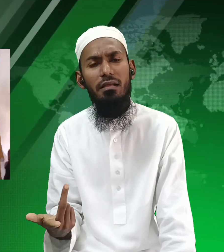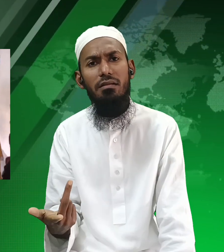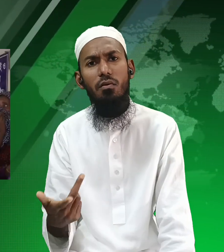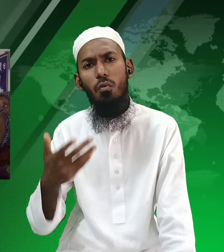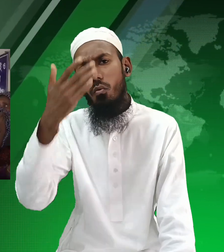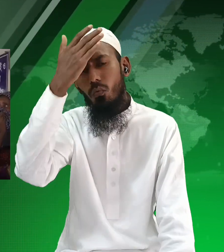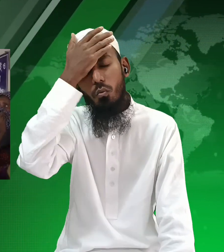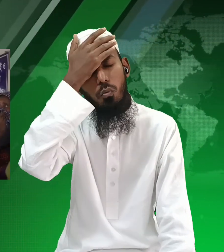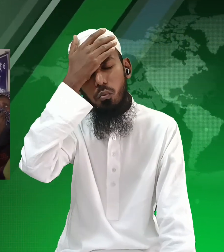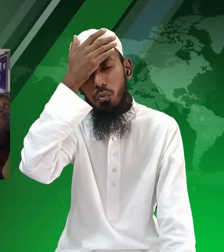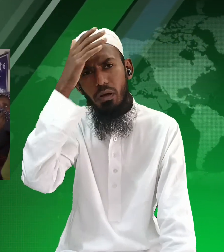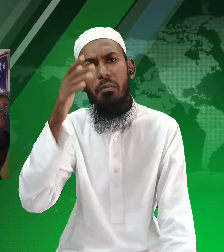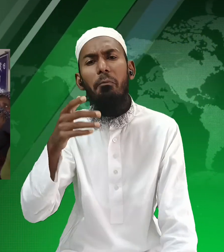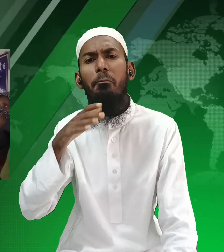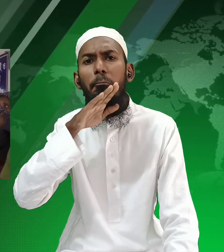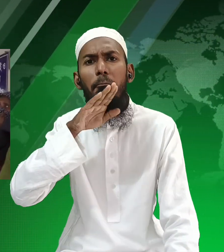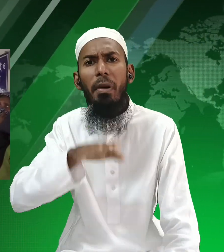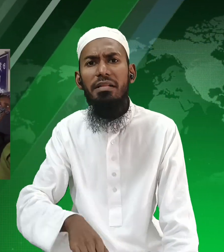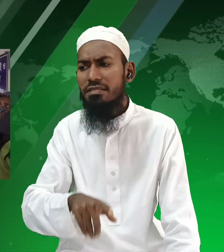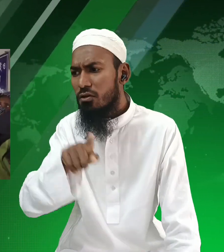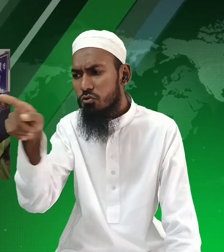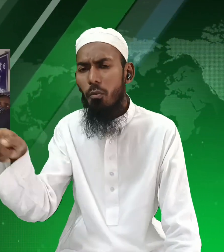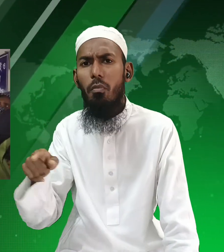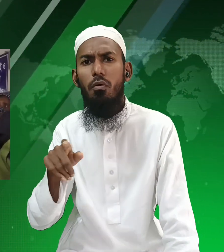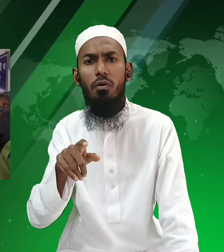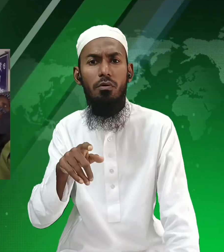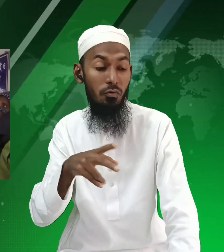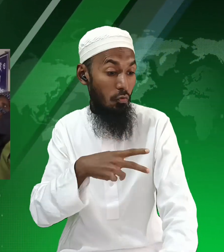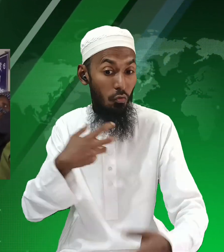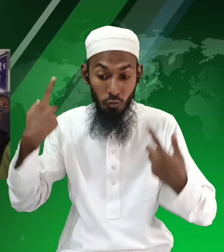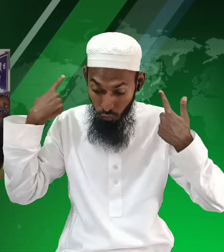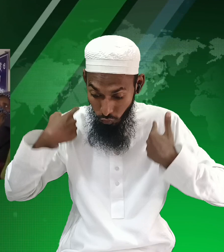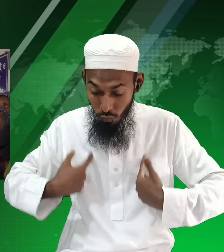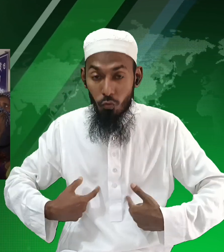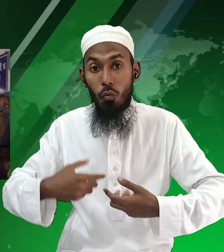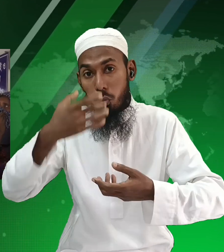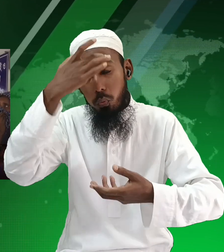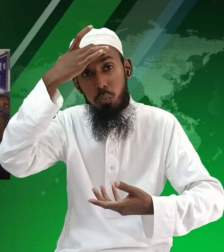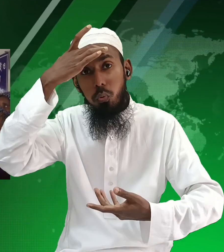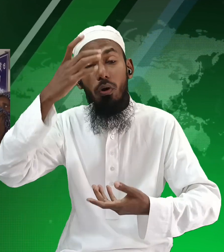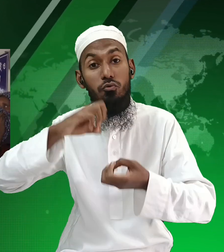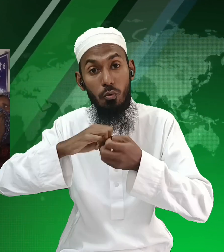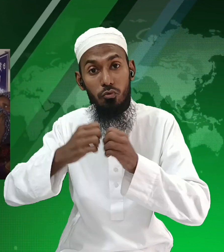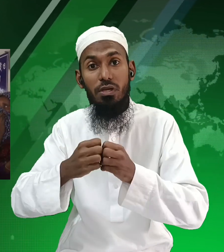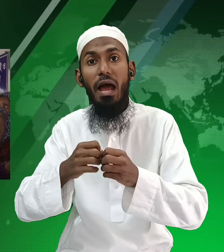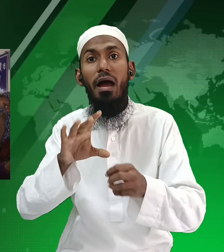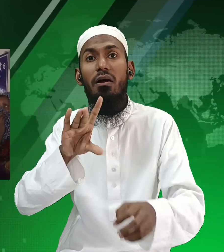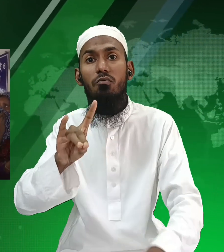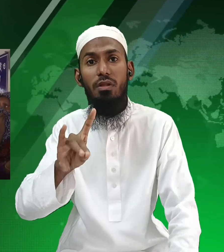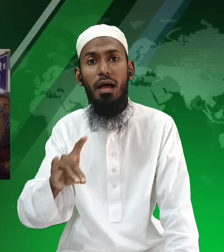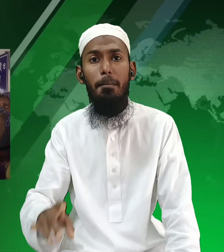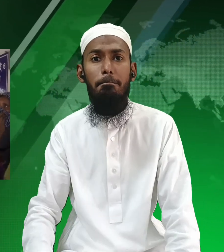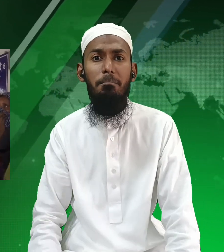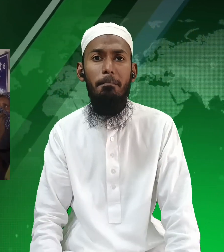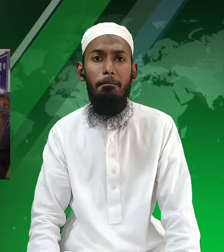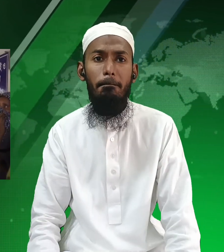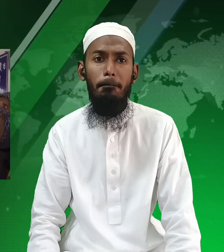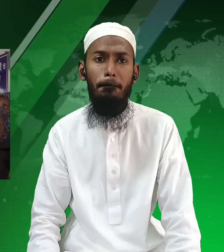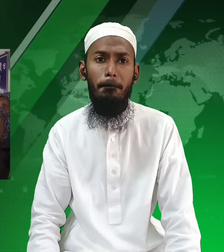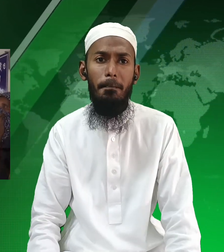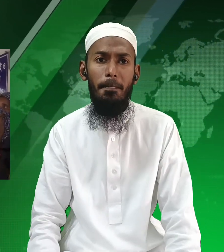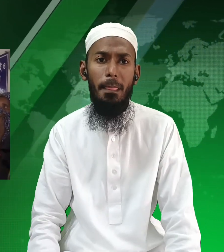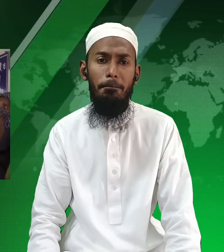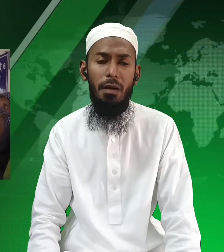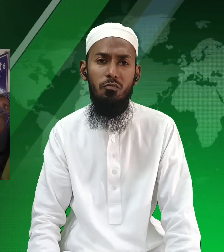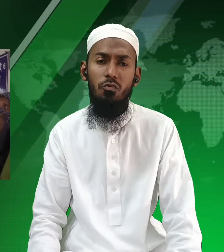সংখ্যাই বেশি। জলাতঙ্ক রোগ থেকে বাঁচতে ভ্যাকসিন নিতে এভাবেই ভিড় করছেন রোগীরা, অথচ ভ্যাকসিন সরবরাহ না